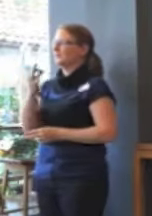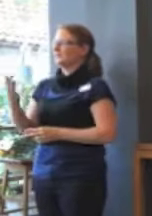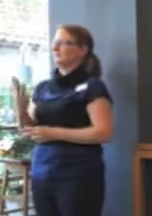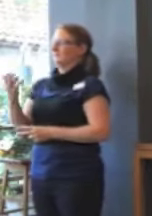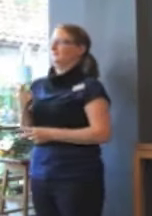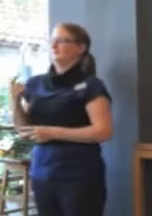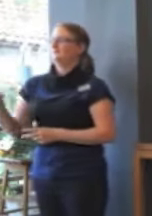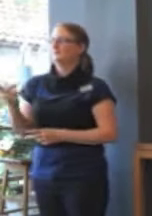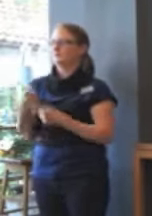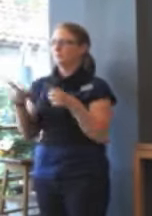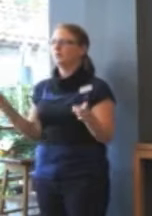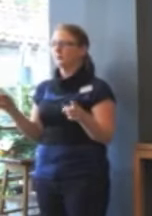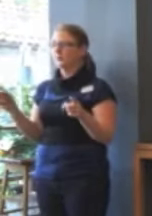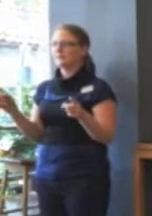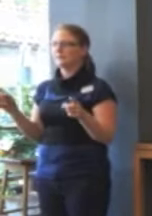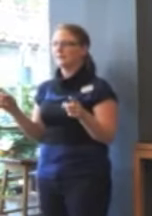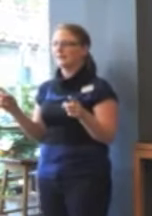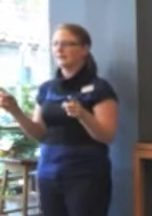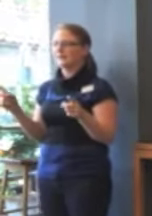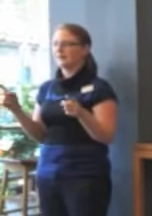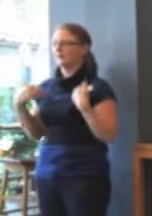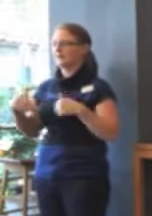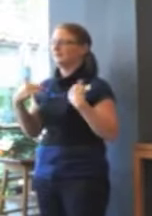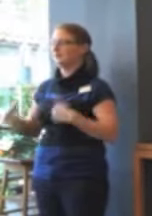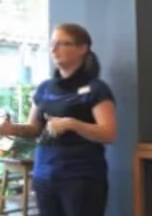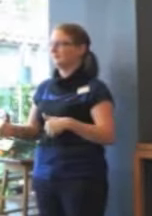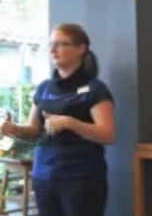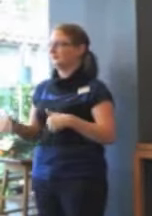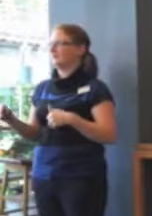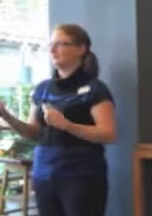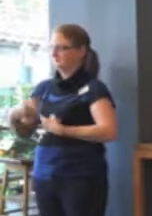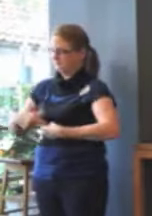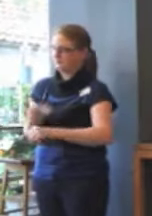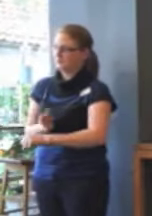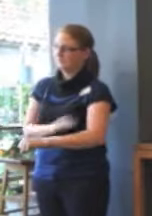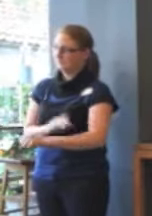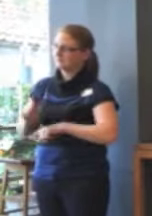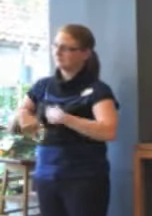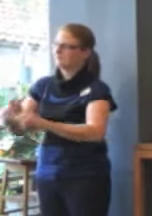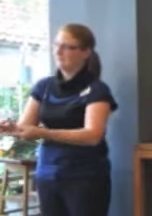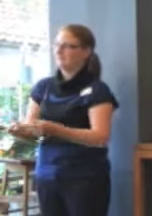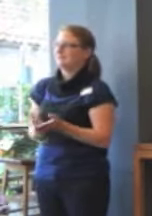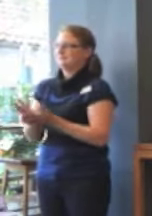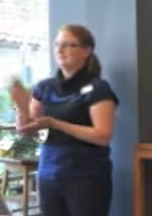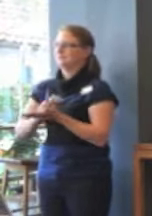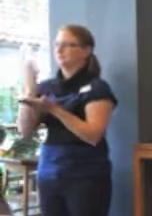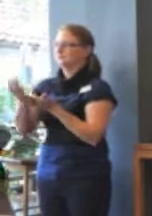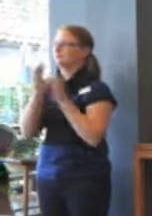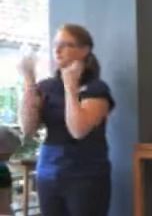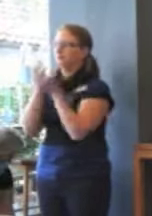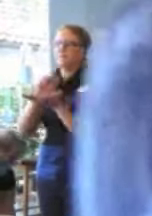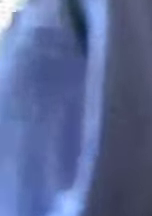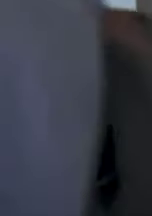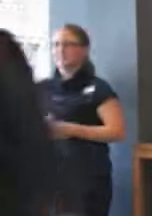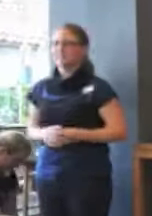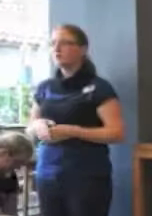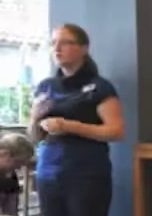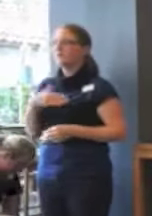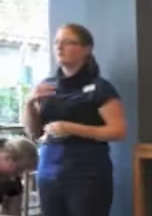av kompetensutveckling tack vare socialfonden. Och utvärderingar som görs av programmet visar